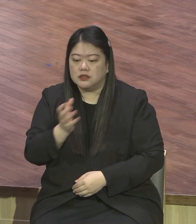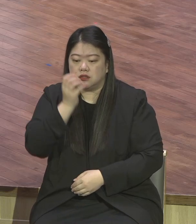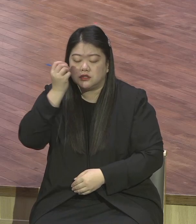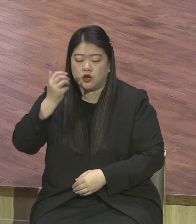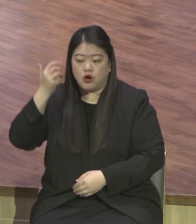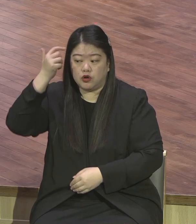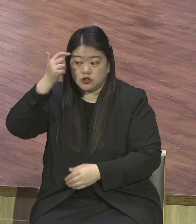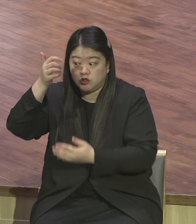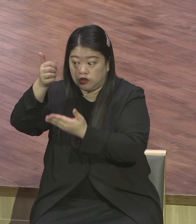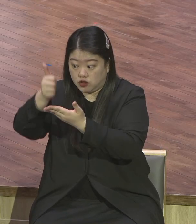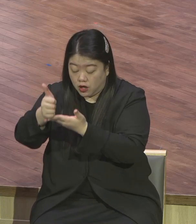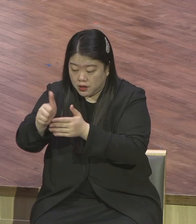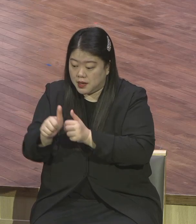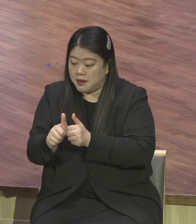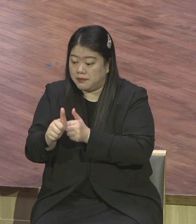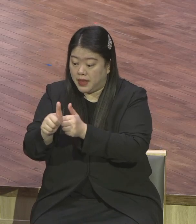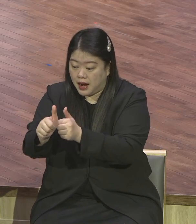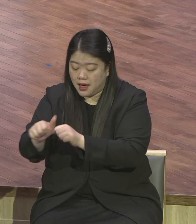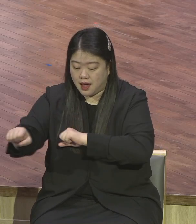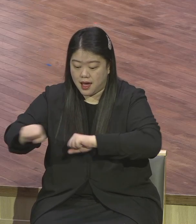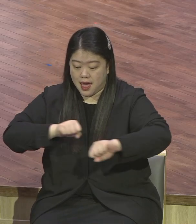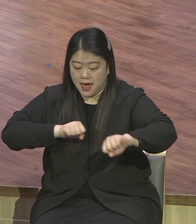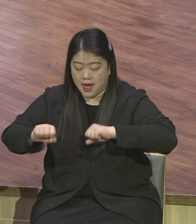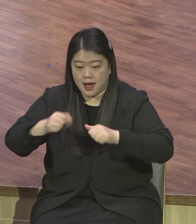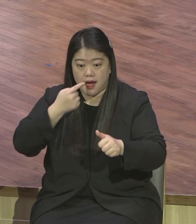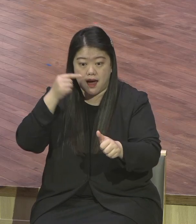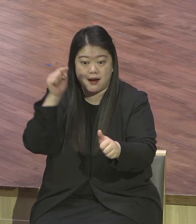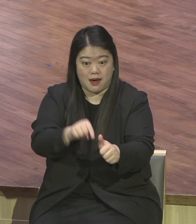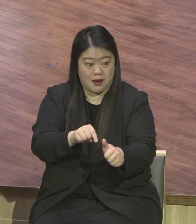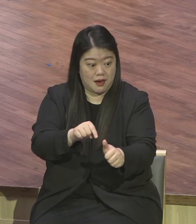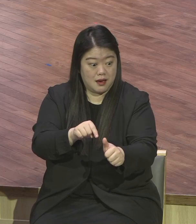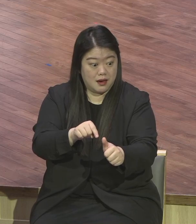있어요. 마지막 부분에서 다시금